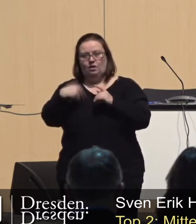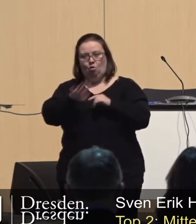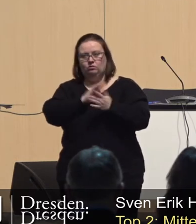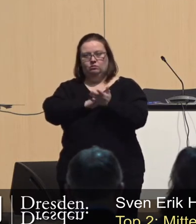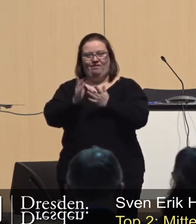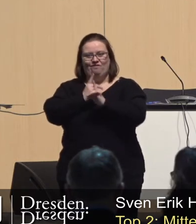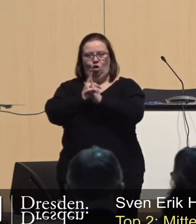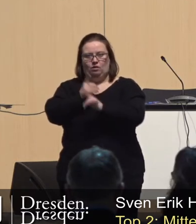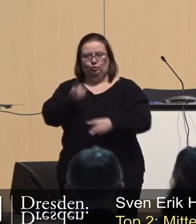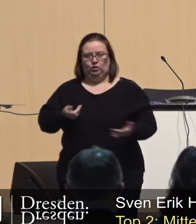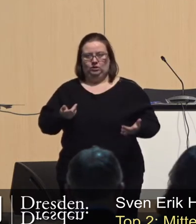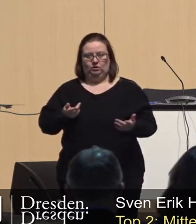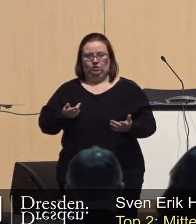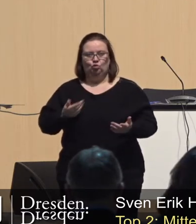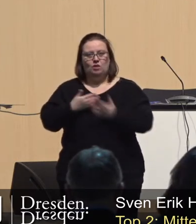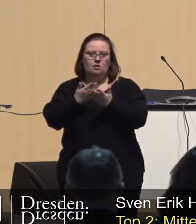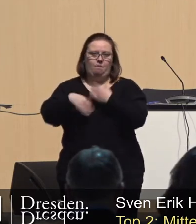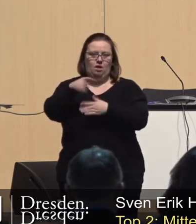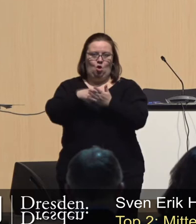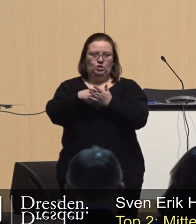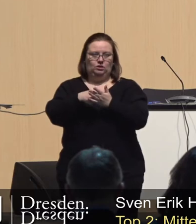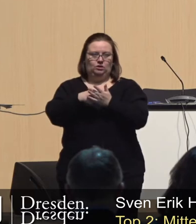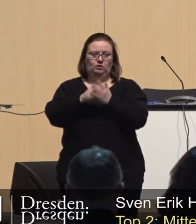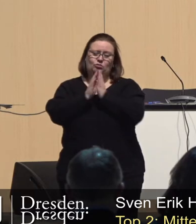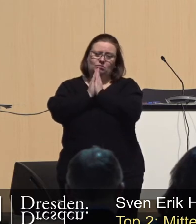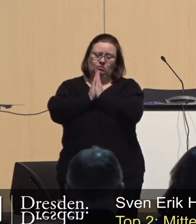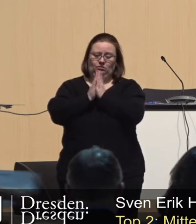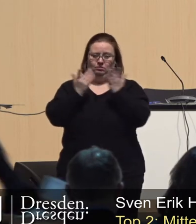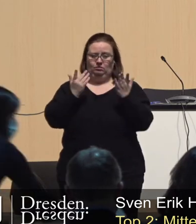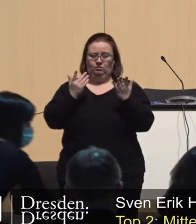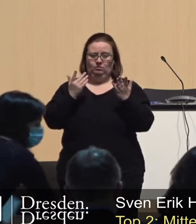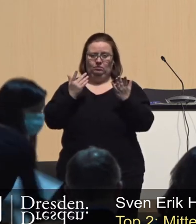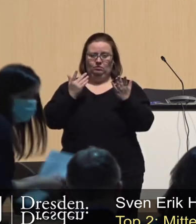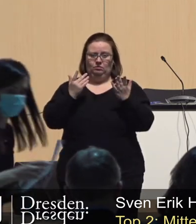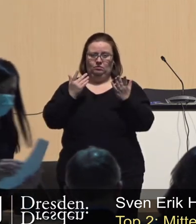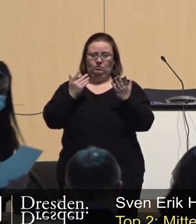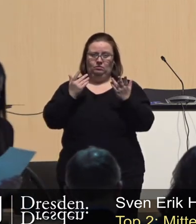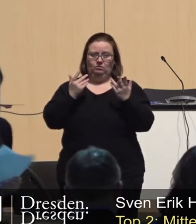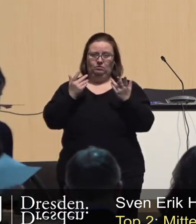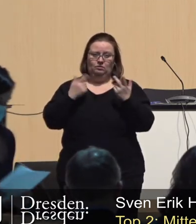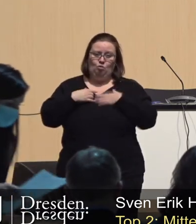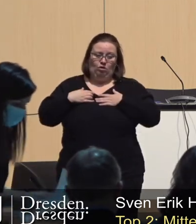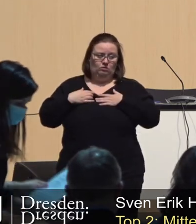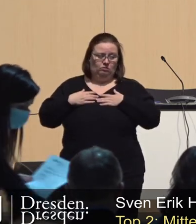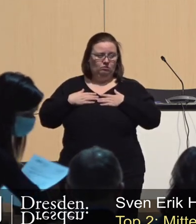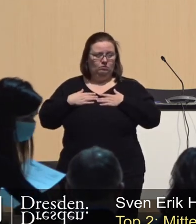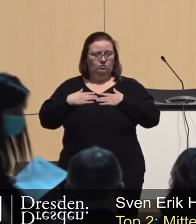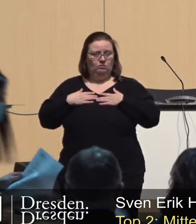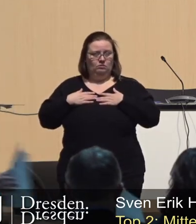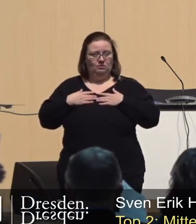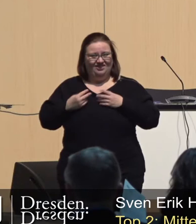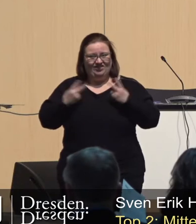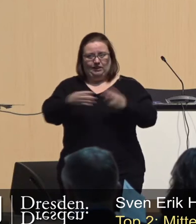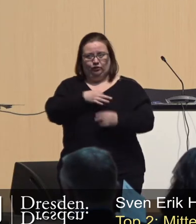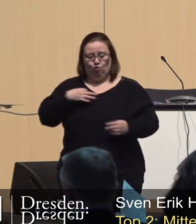Dinge eingehalten werden können. Und dadurch entstehen uns Kosten. Und ich bitte Sie darum, weil es uns